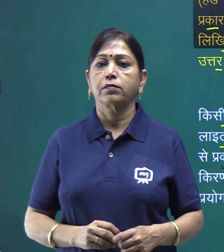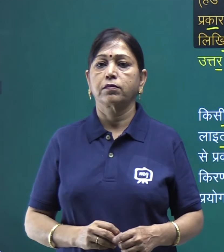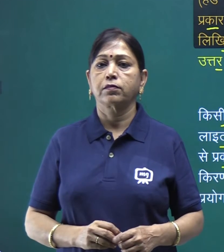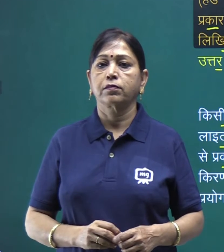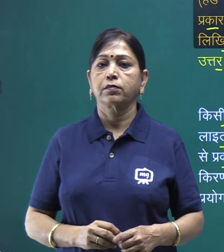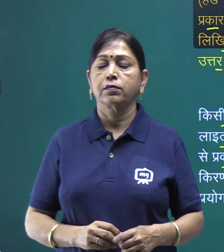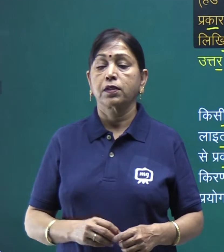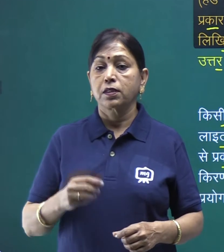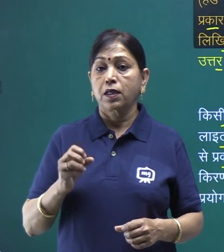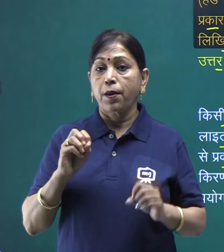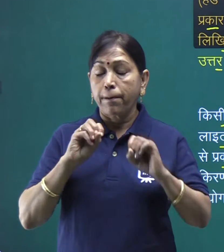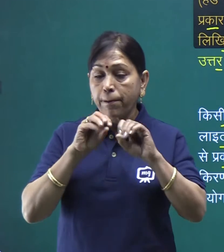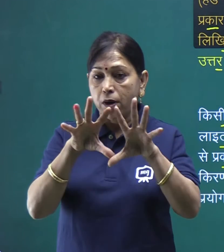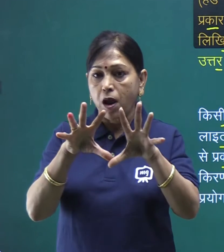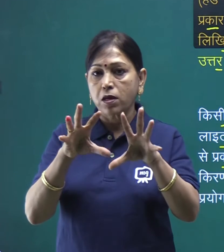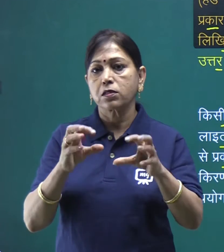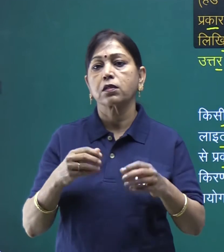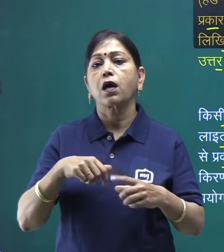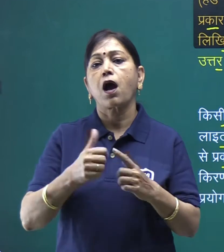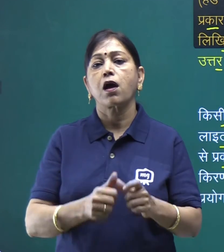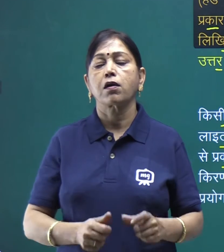से प्रकाश का